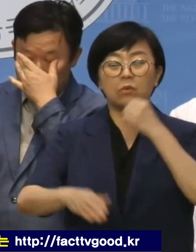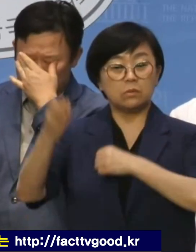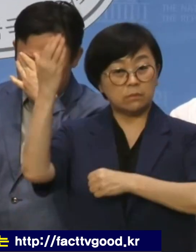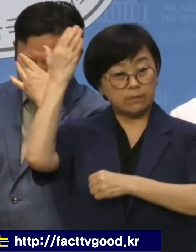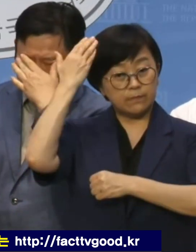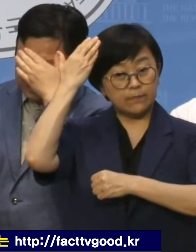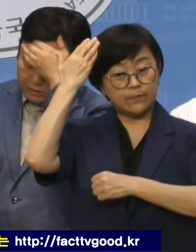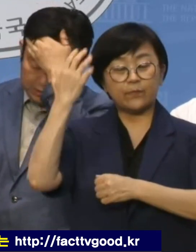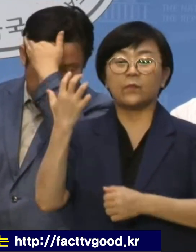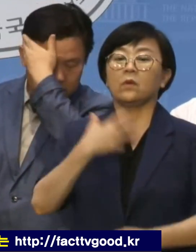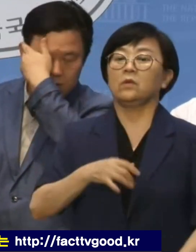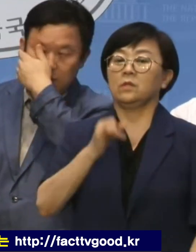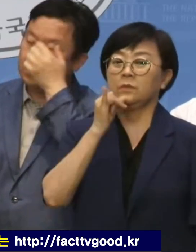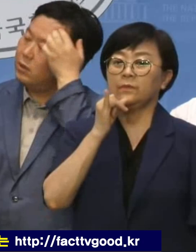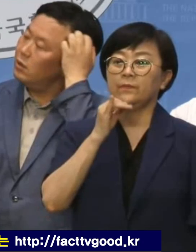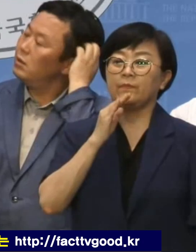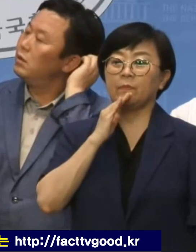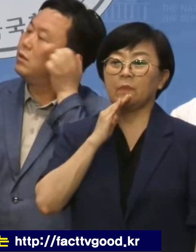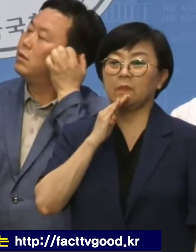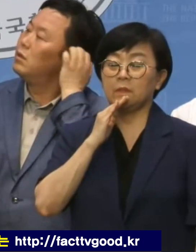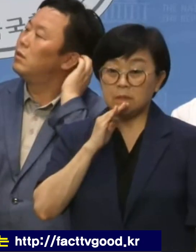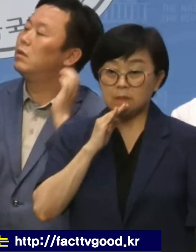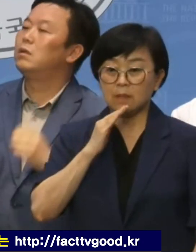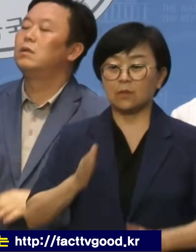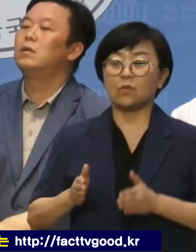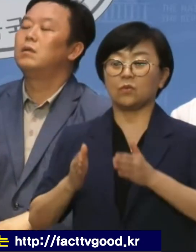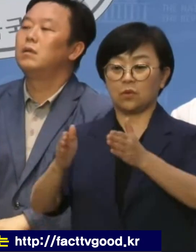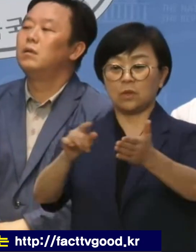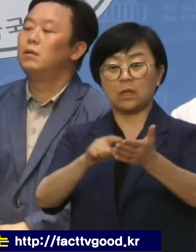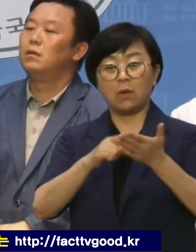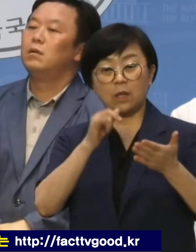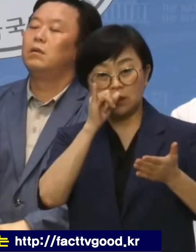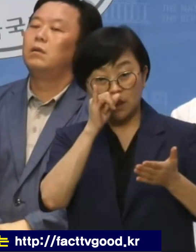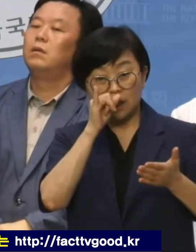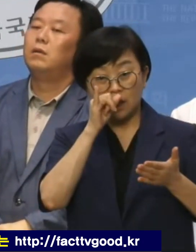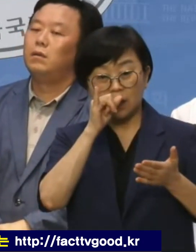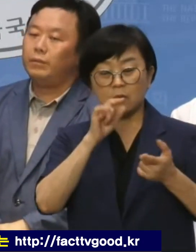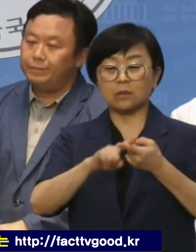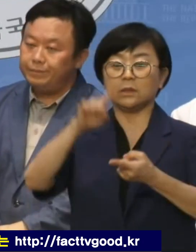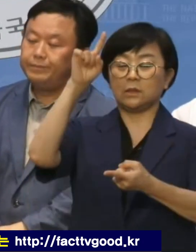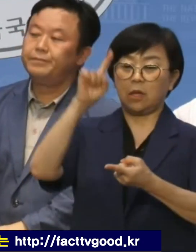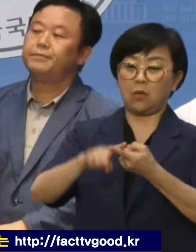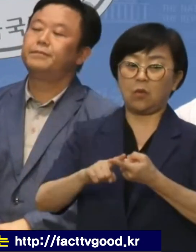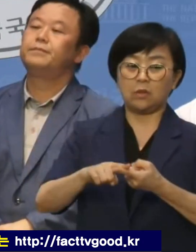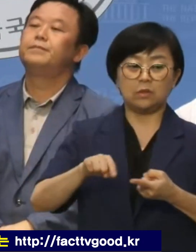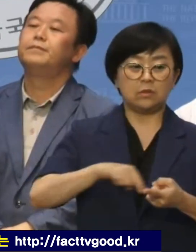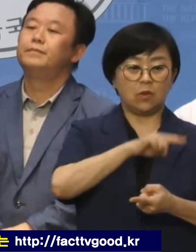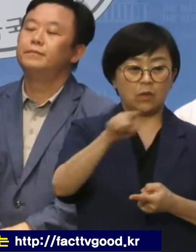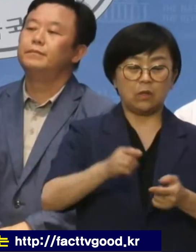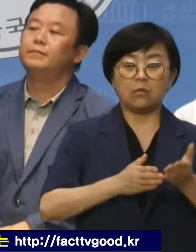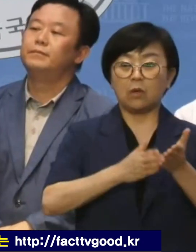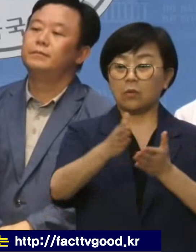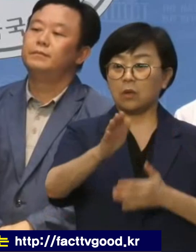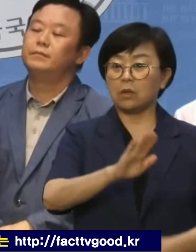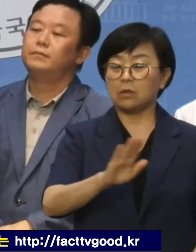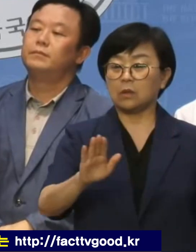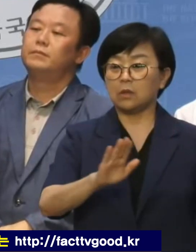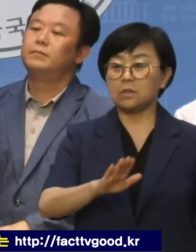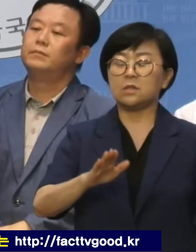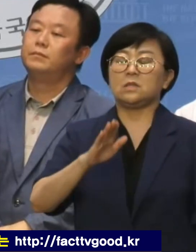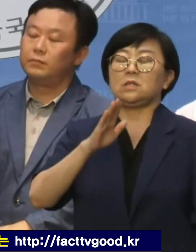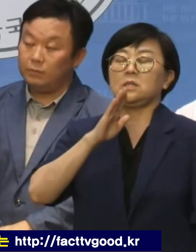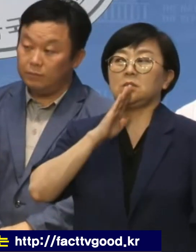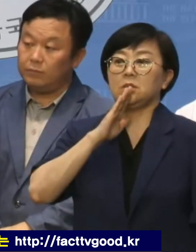선에서 좀 우려가 있었으나 실제로 노선이 공개됐는데도 불구하고 그 노선이 저희 가밀지구를 관통하는 거에 대해서 사실